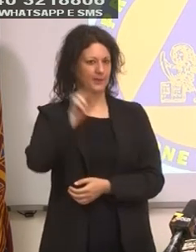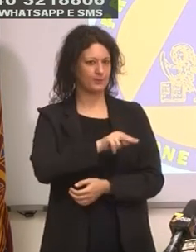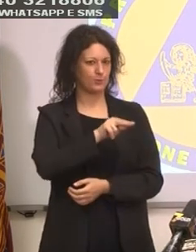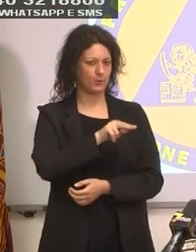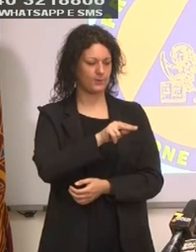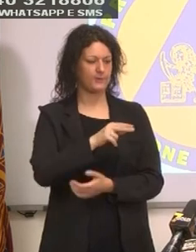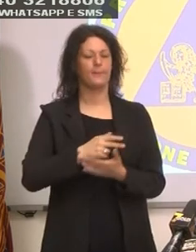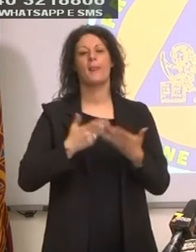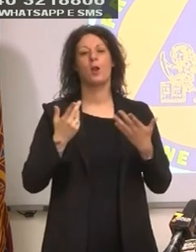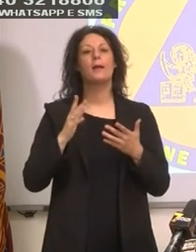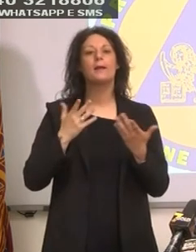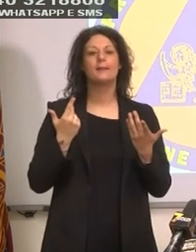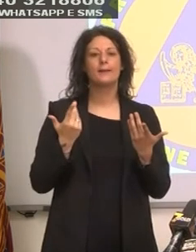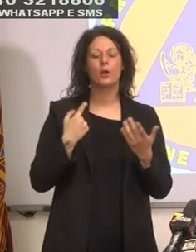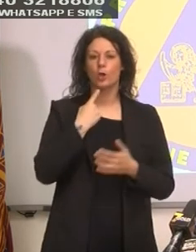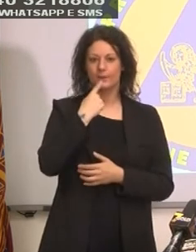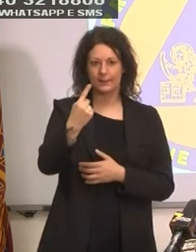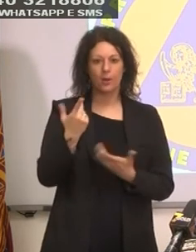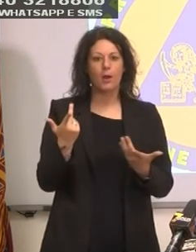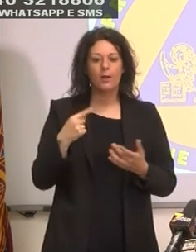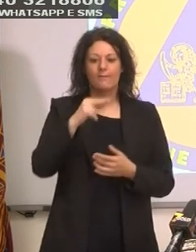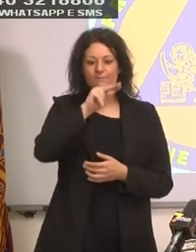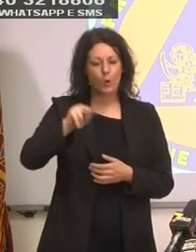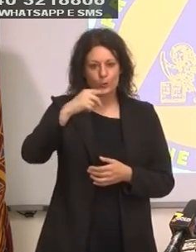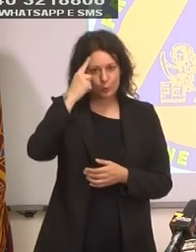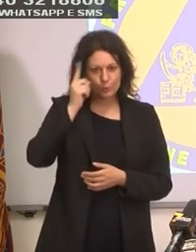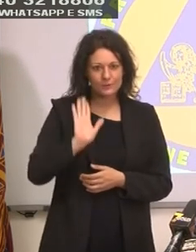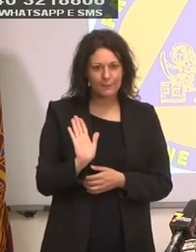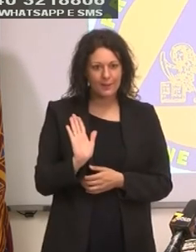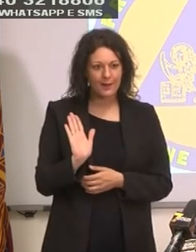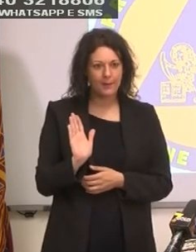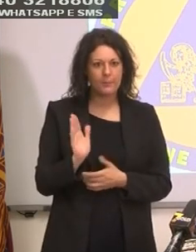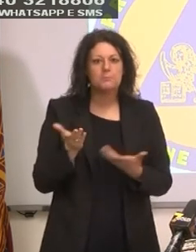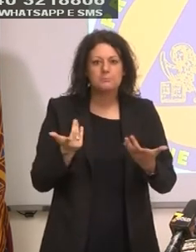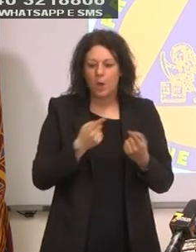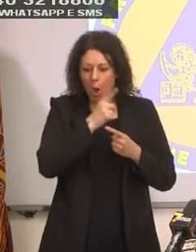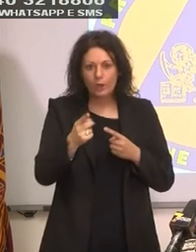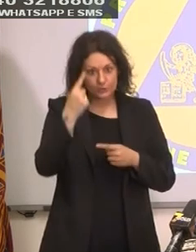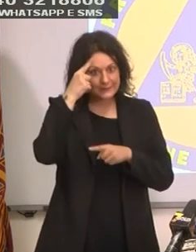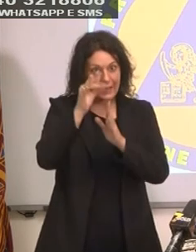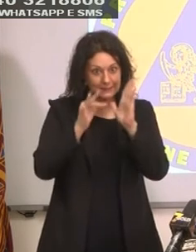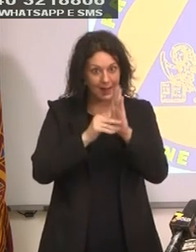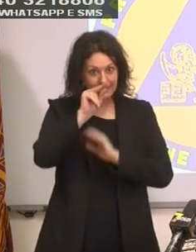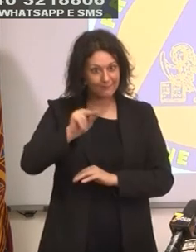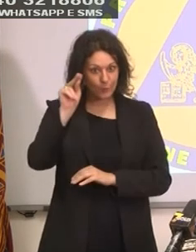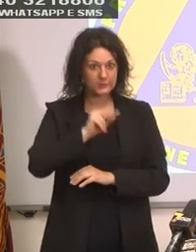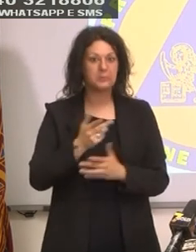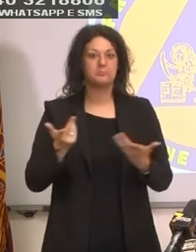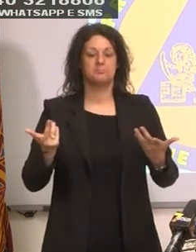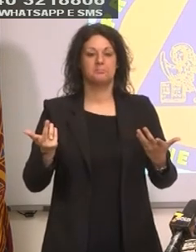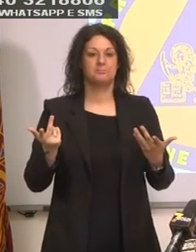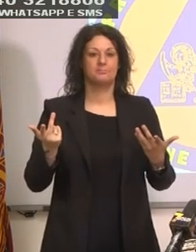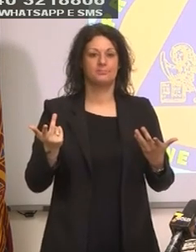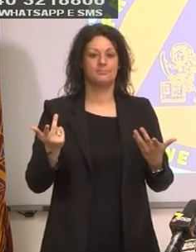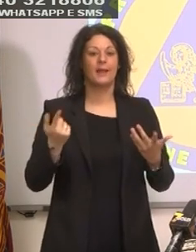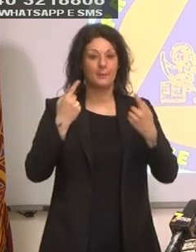prima non sappiamo se si andrà a votare. Guardate, io non ve lo dico così per sfida, cioè a tutt'oggi non si sa quando si andrà a votare. E poi siamo a rischio perché